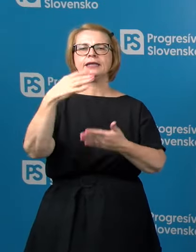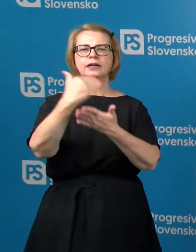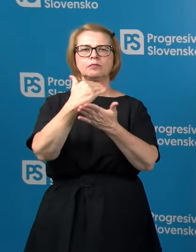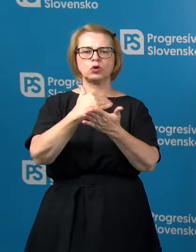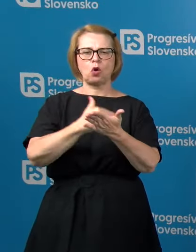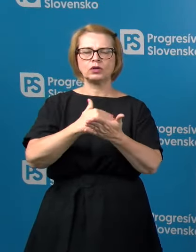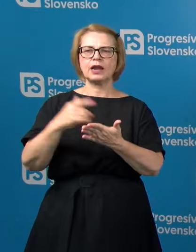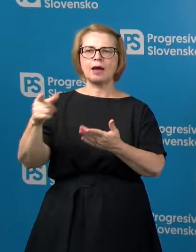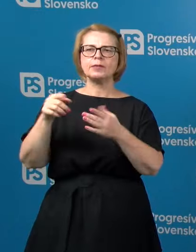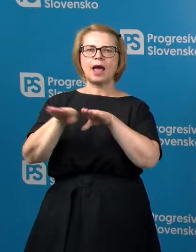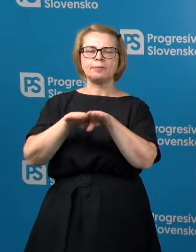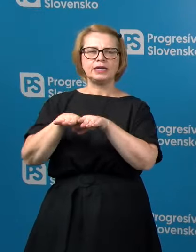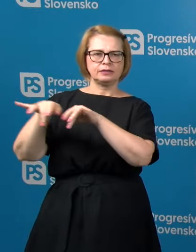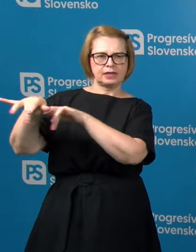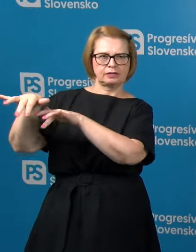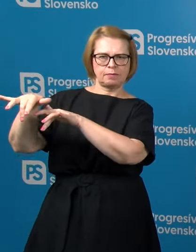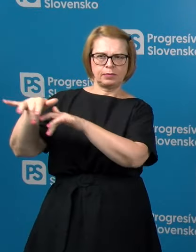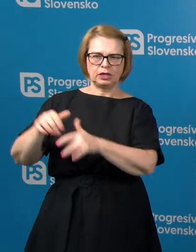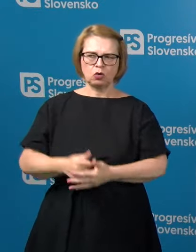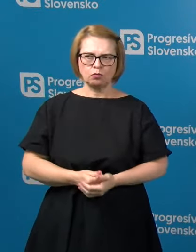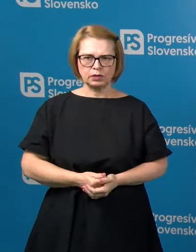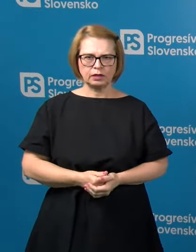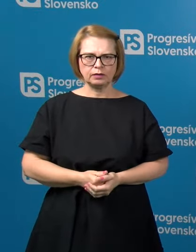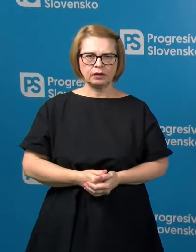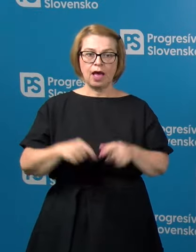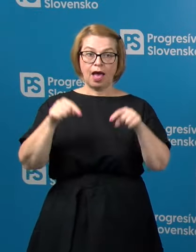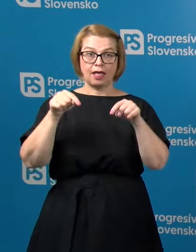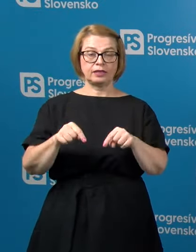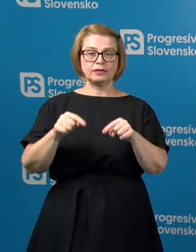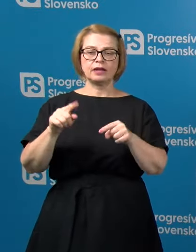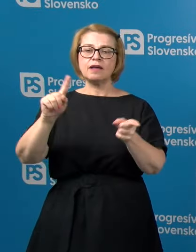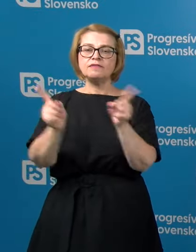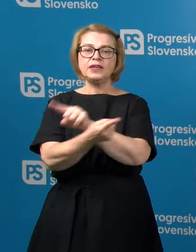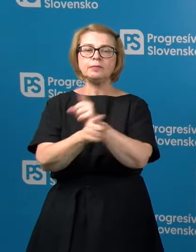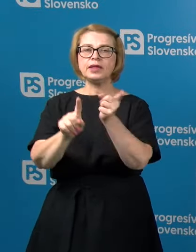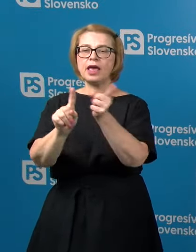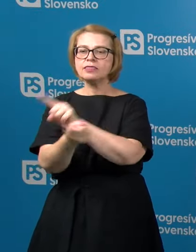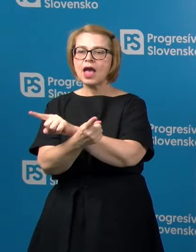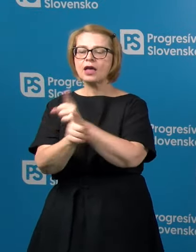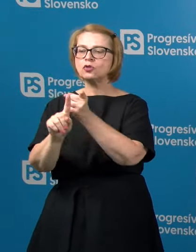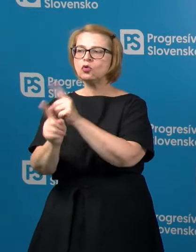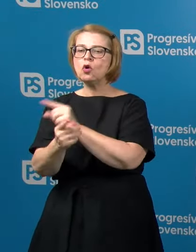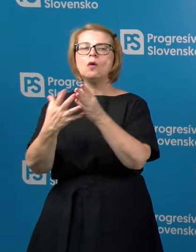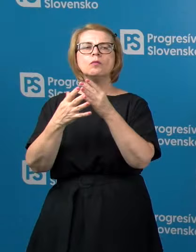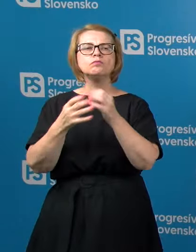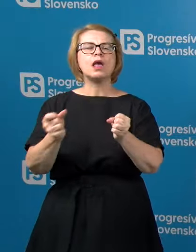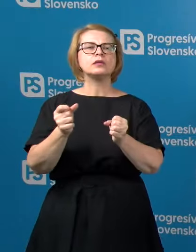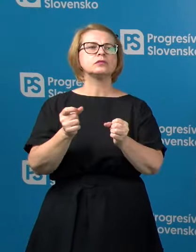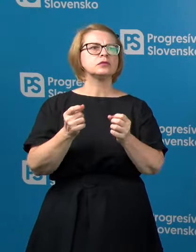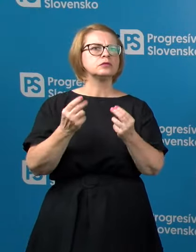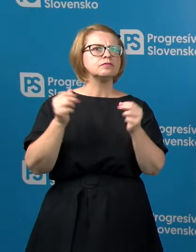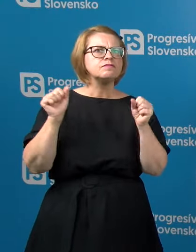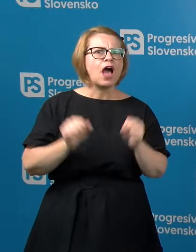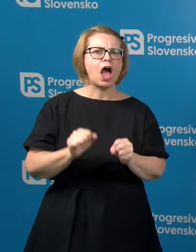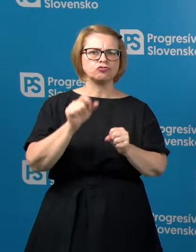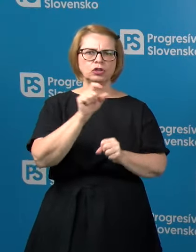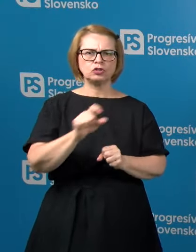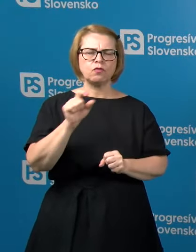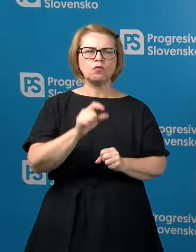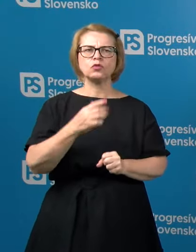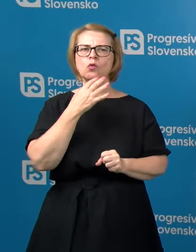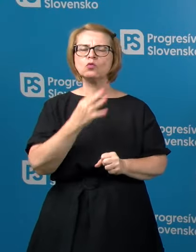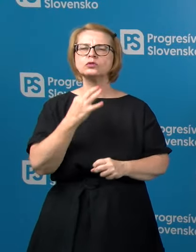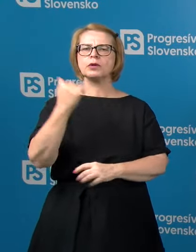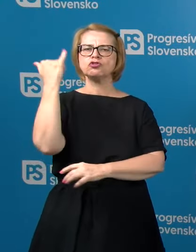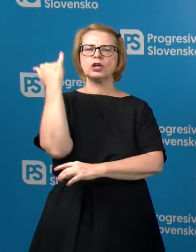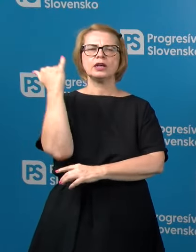ešte na ministerstve majú. A dnes vymieňajú bez akýchkoľvek relevantných dôvodov úspešných